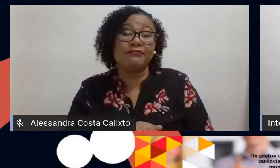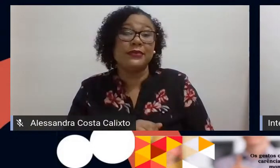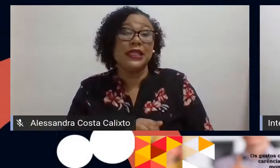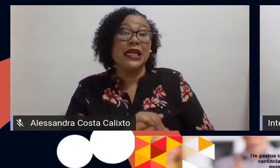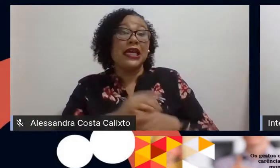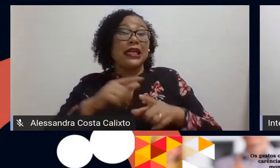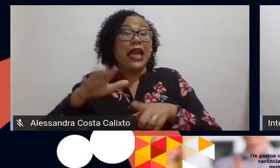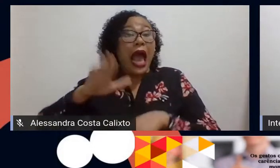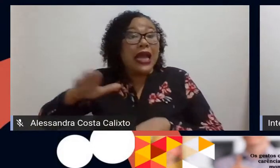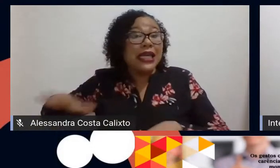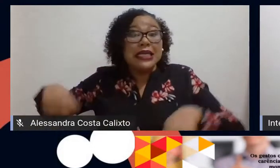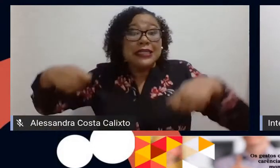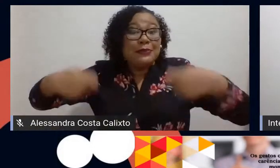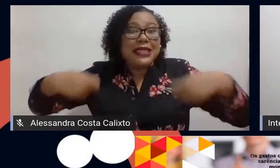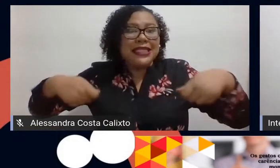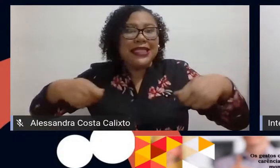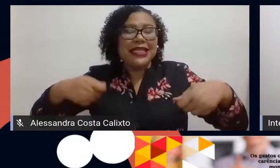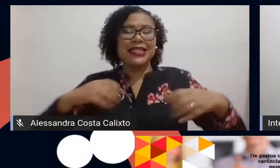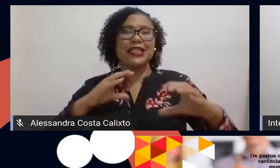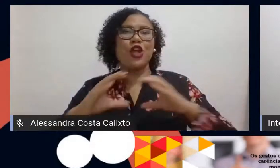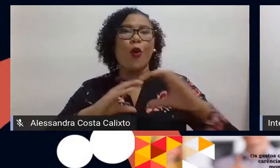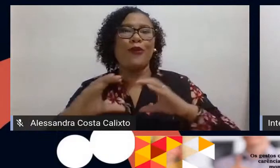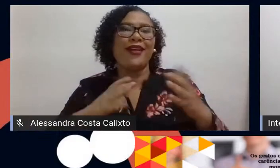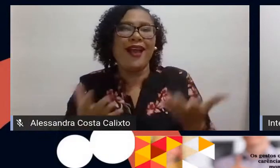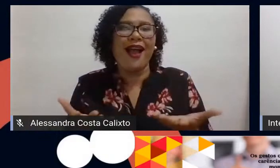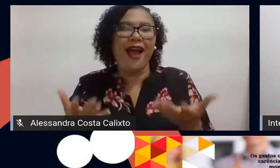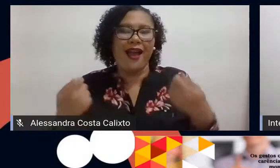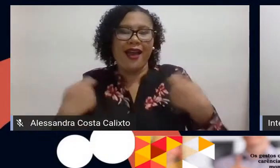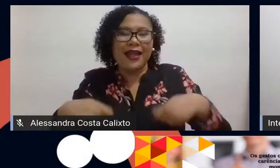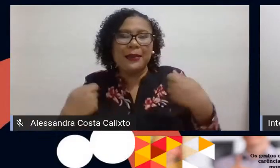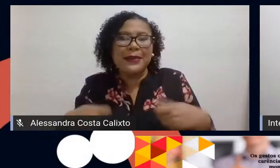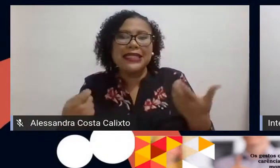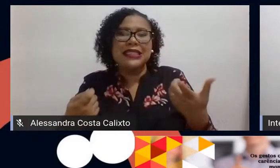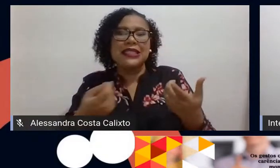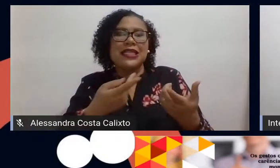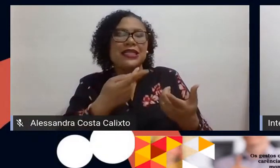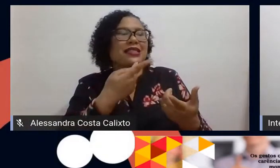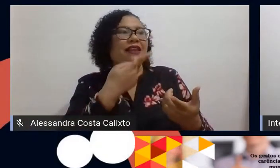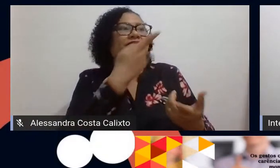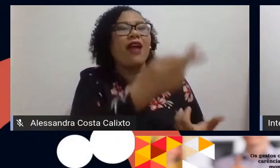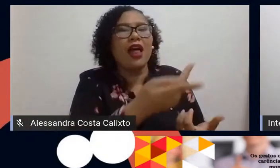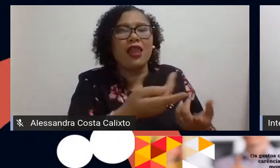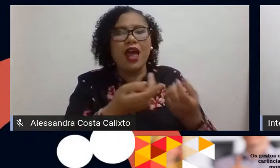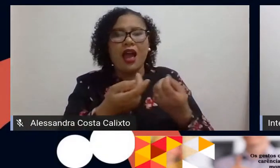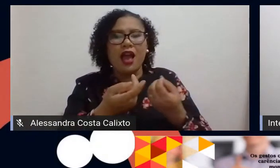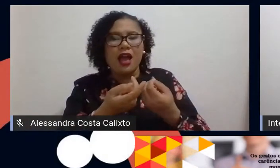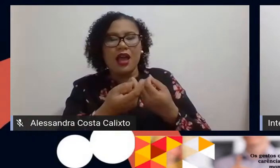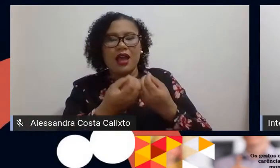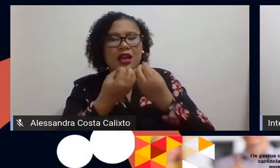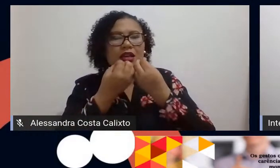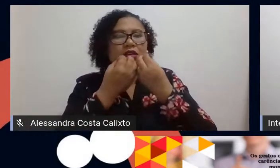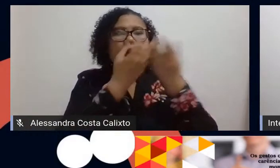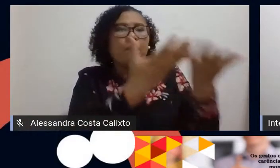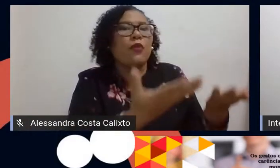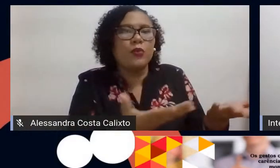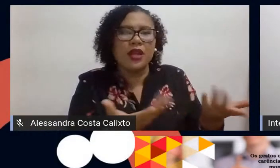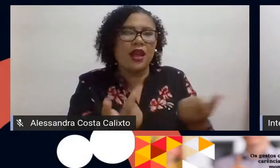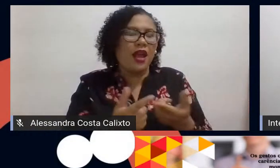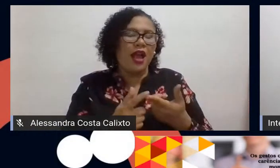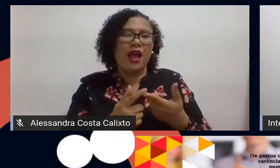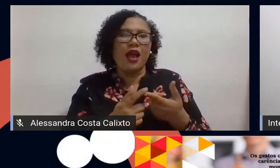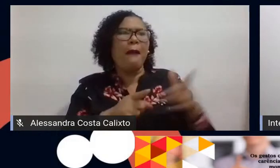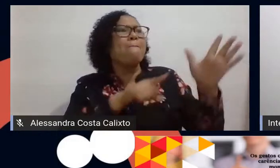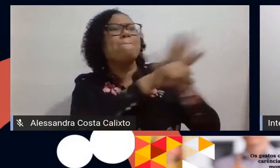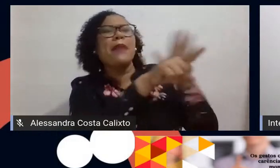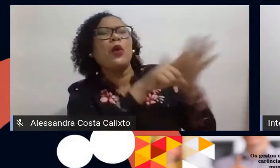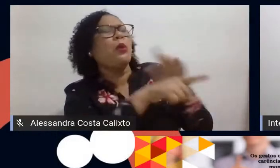realmente apresentam-se falhos em enquanto língua. Embora há condições de se comunicar, no